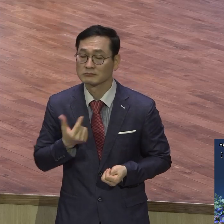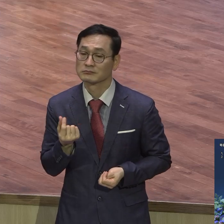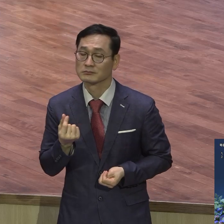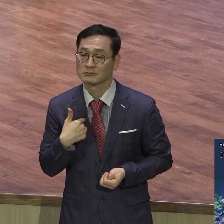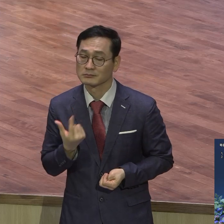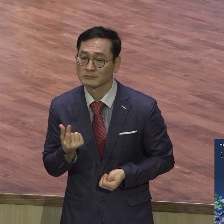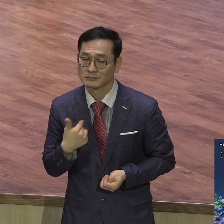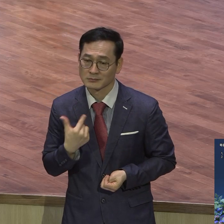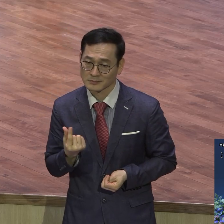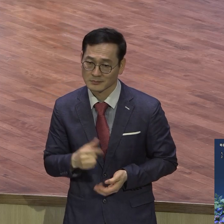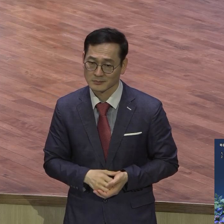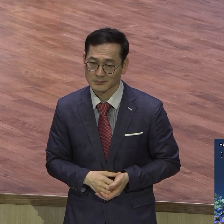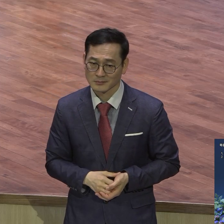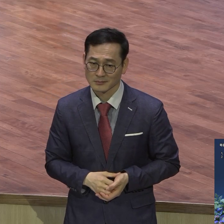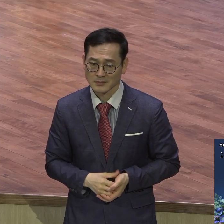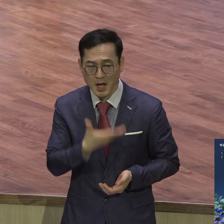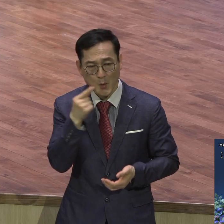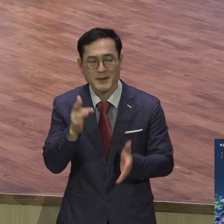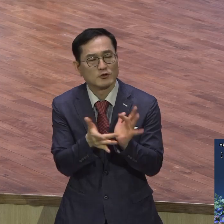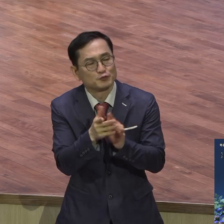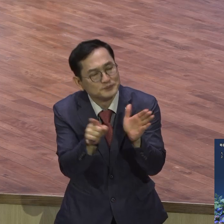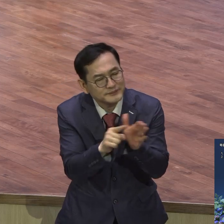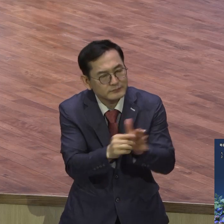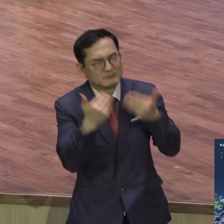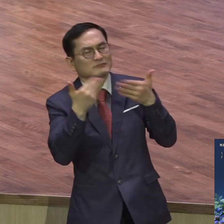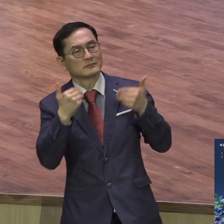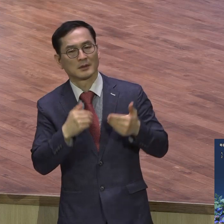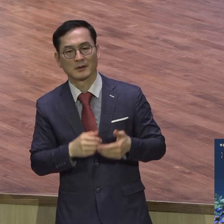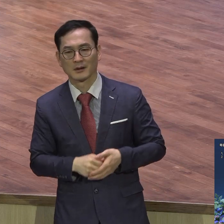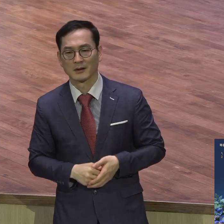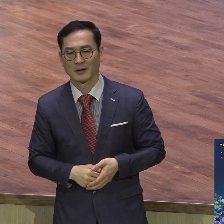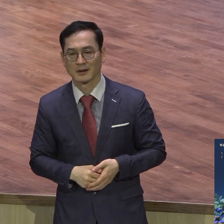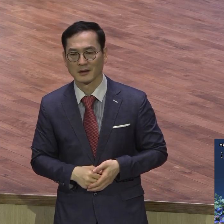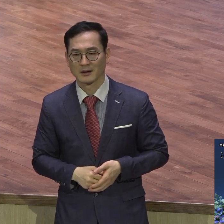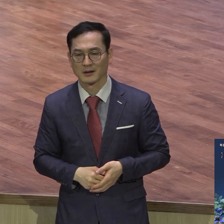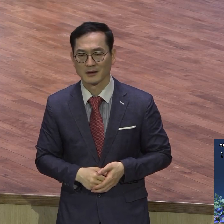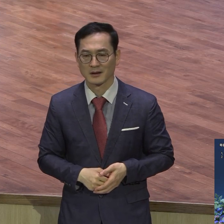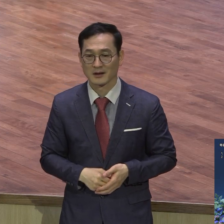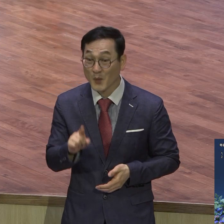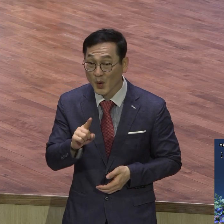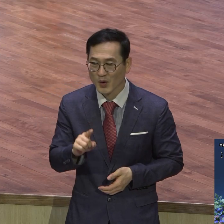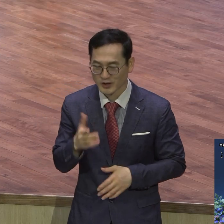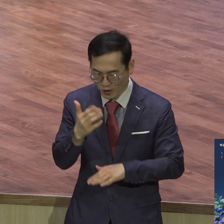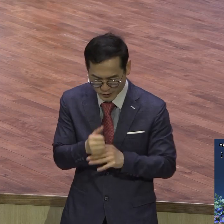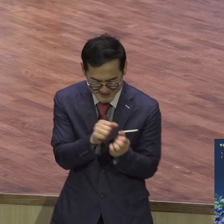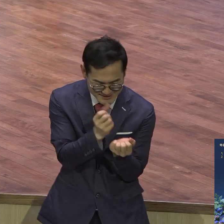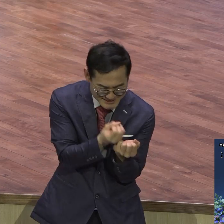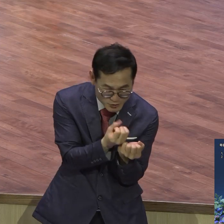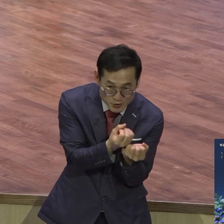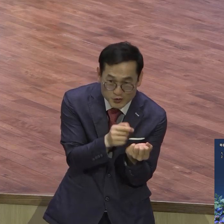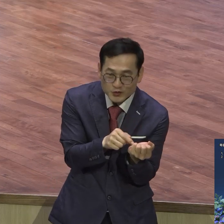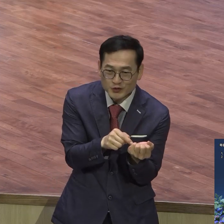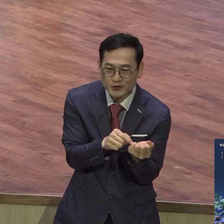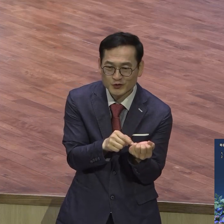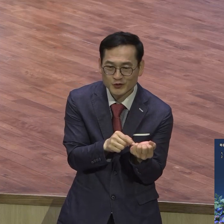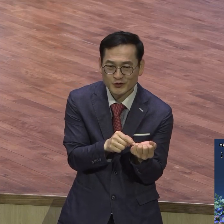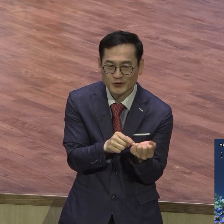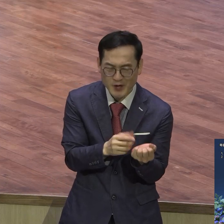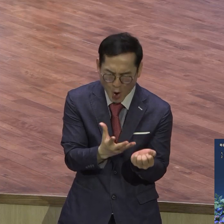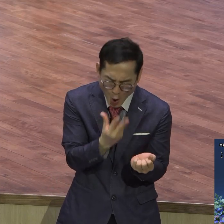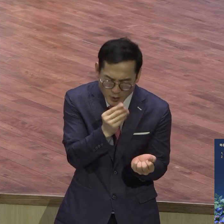막 욕하기도 하고 비방하고 그 뭐라 그래요? 개 돼지에게 진주를 던지면 뭐라 물어뜯거나 그냥